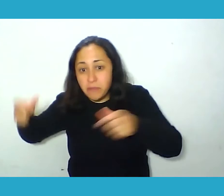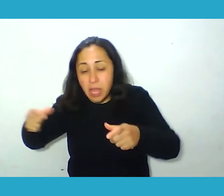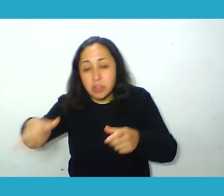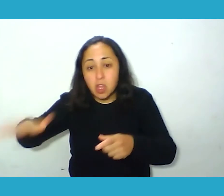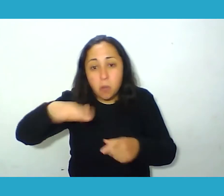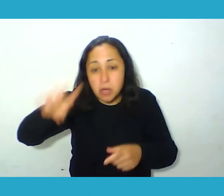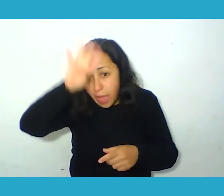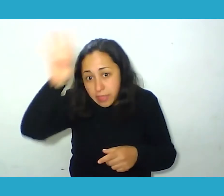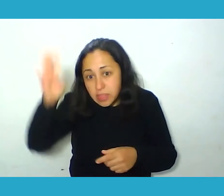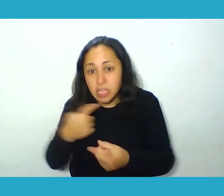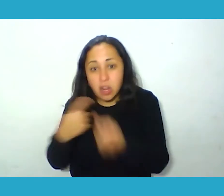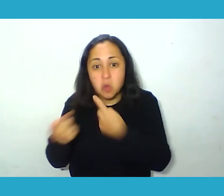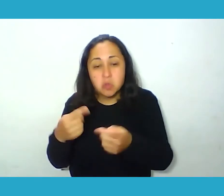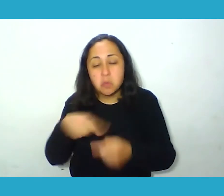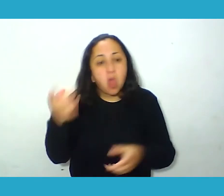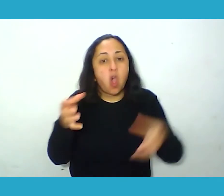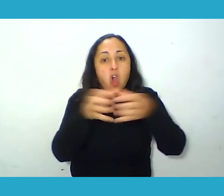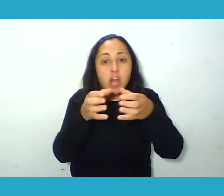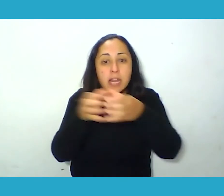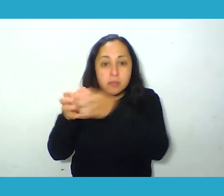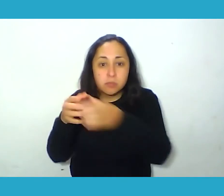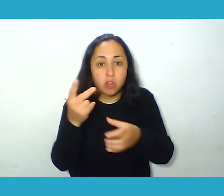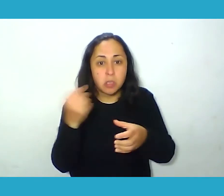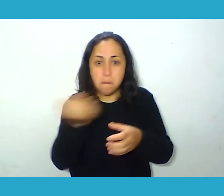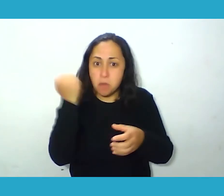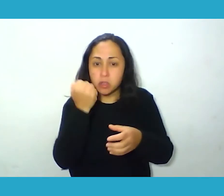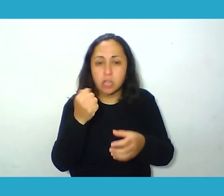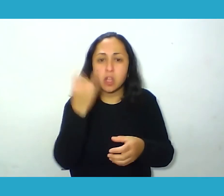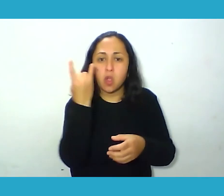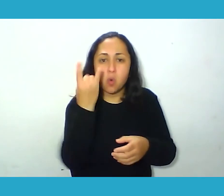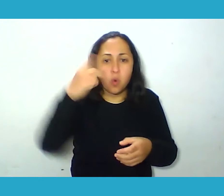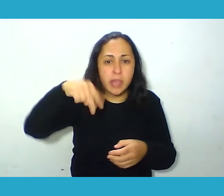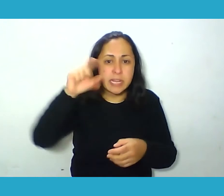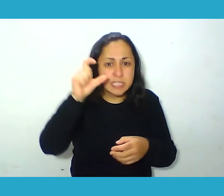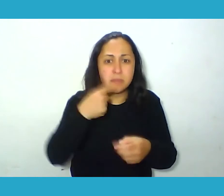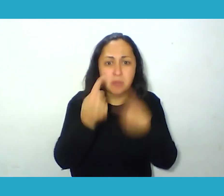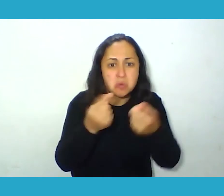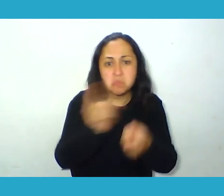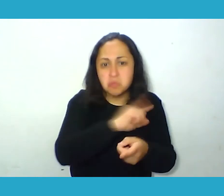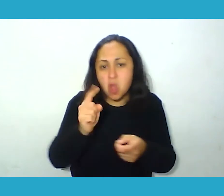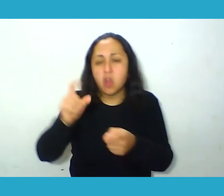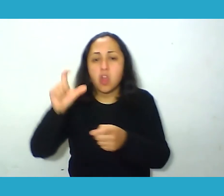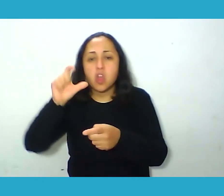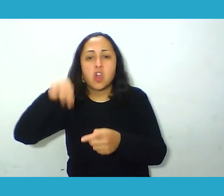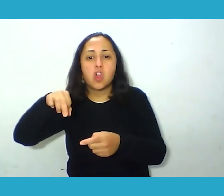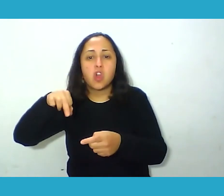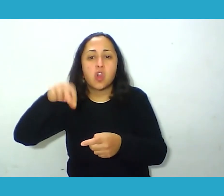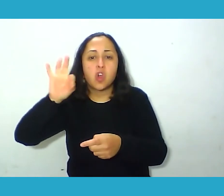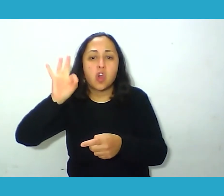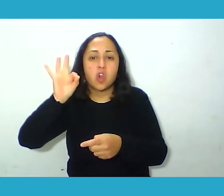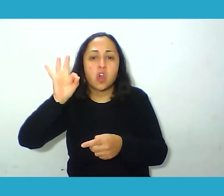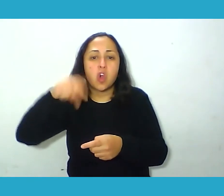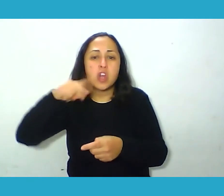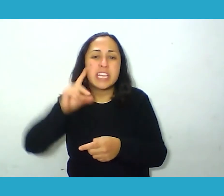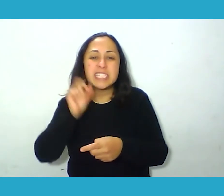y comunidades indígenas, así como a otros organismos importantes como ser el CONICET u ONC. En el punto 2.4.2